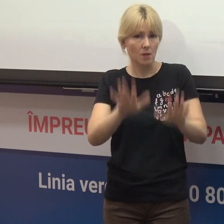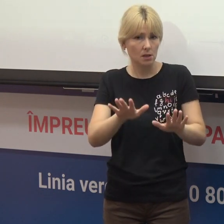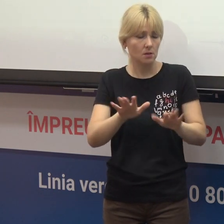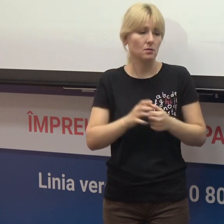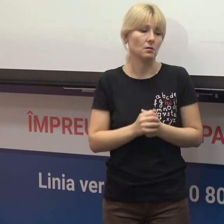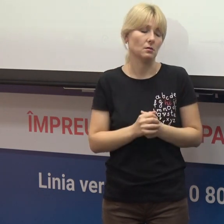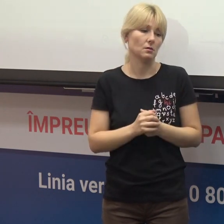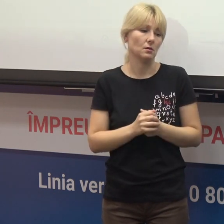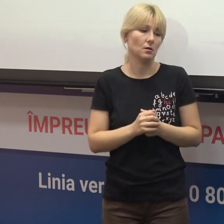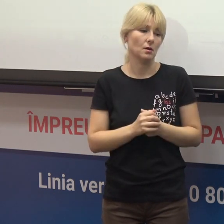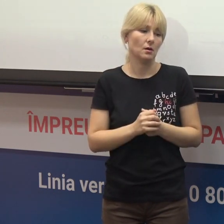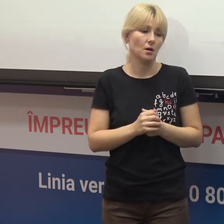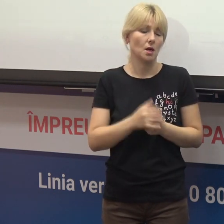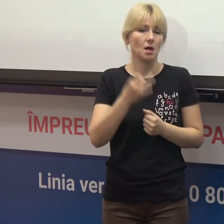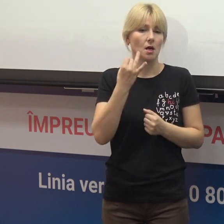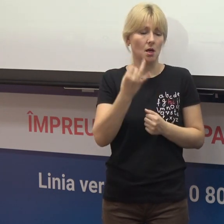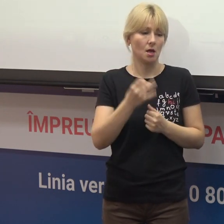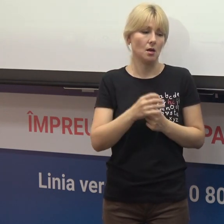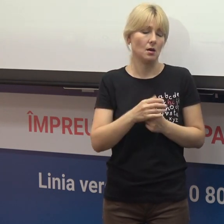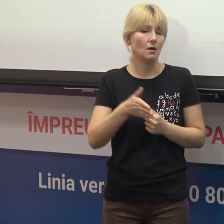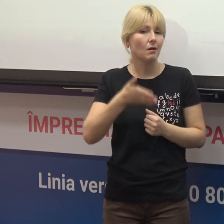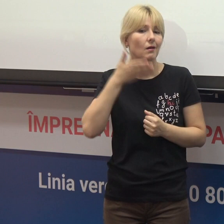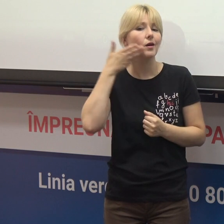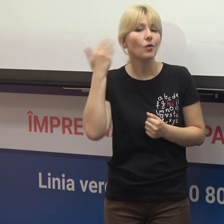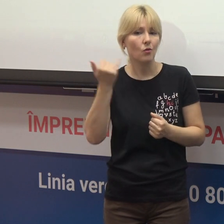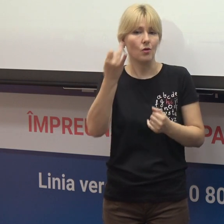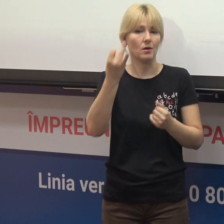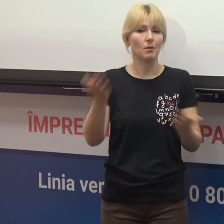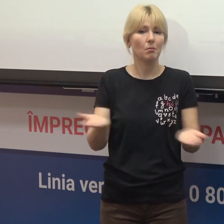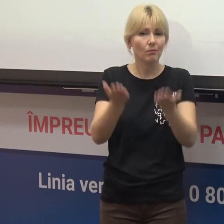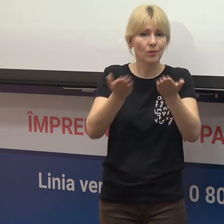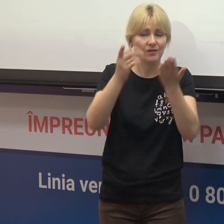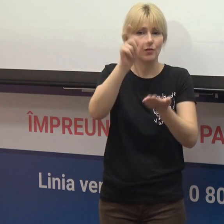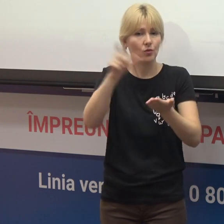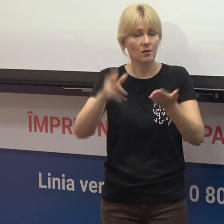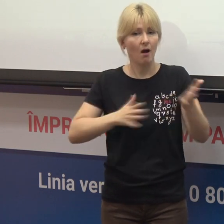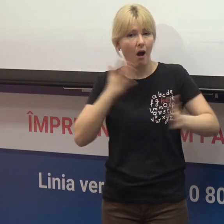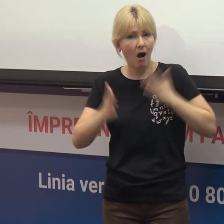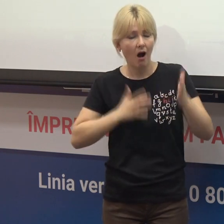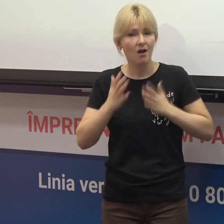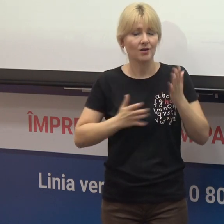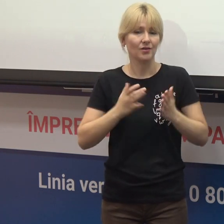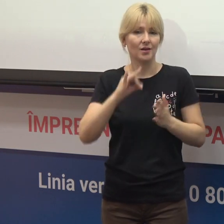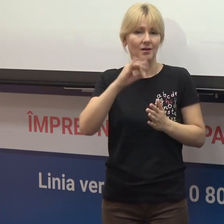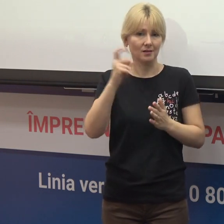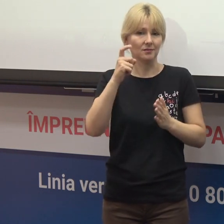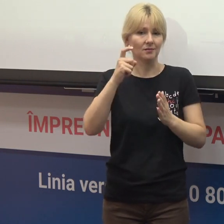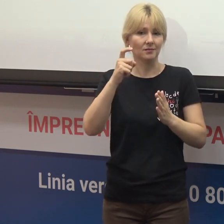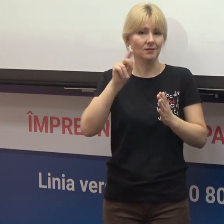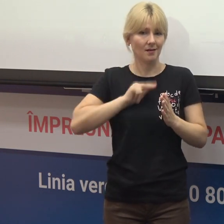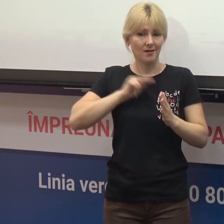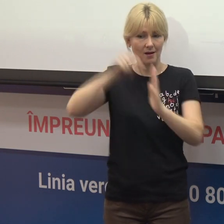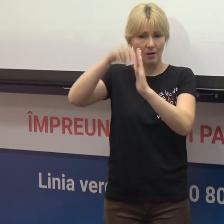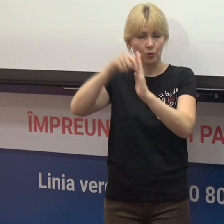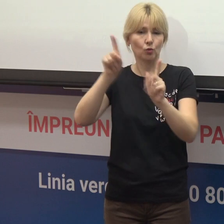muncă, precum și facilitarea și încurajarea activă a personalului din subordine pentru